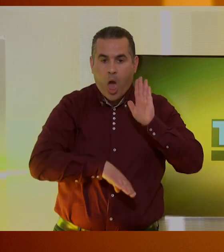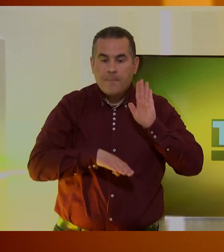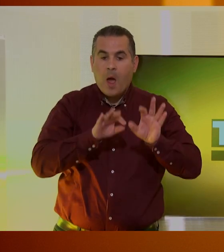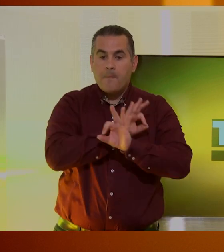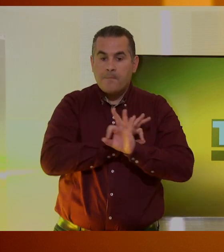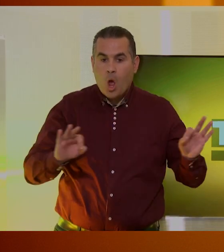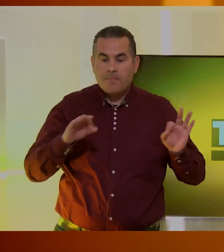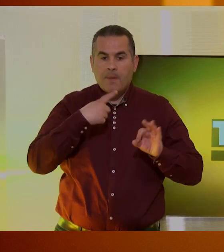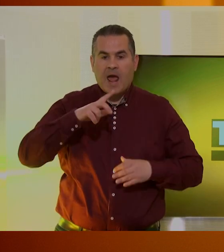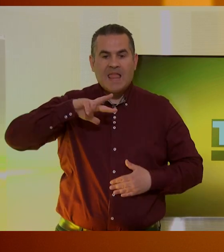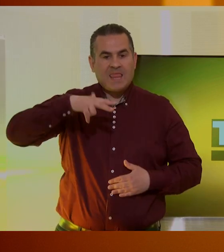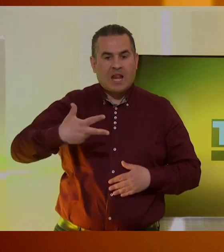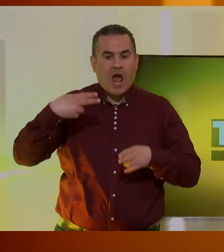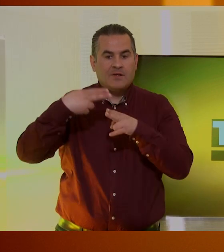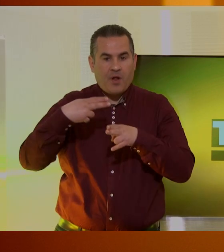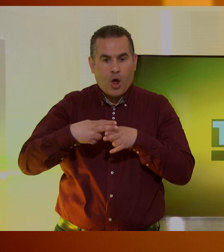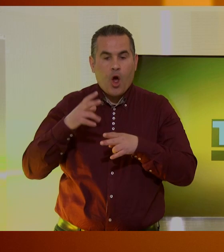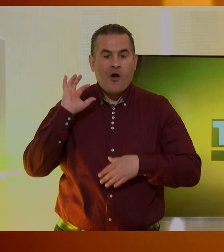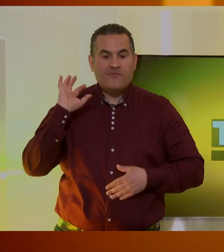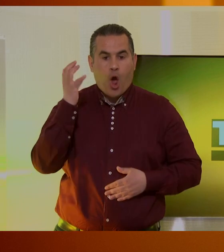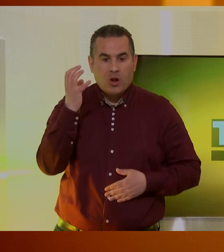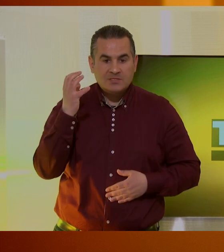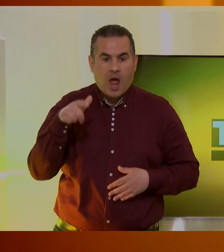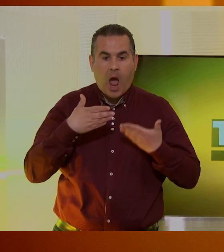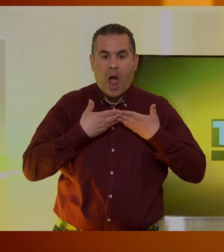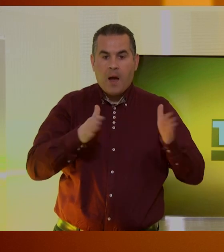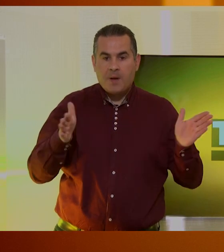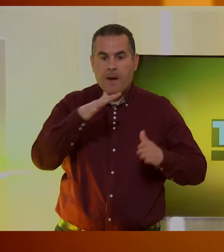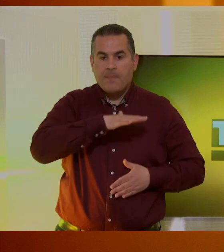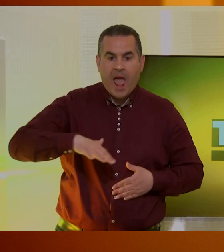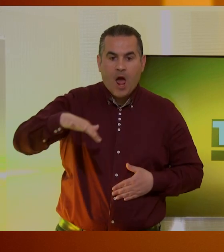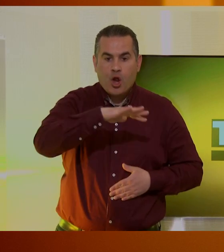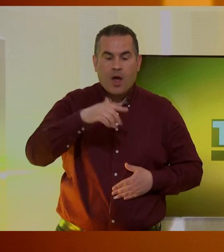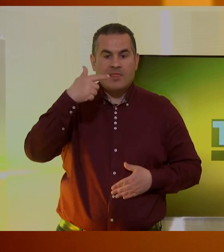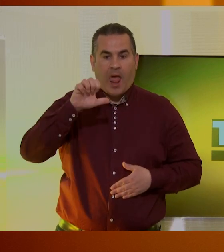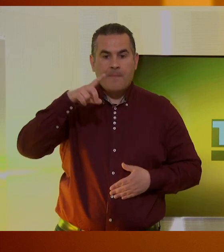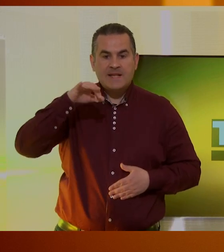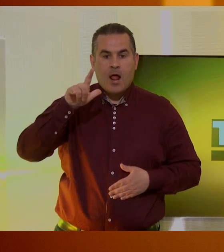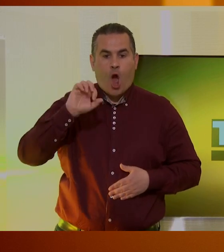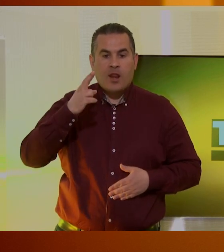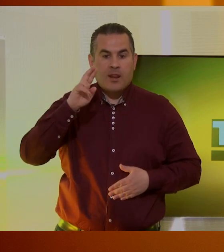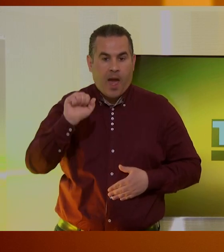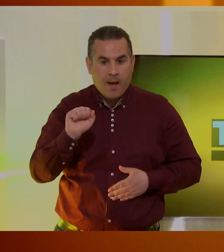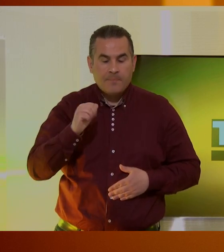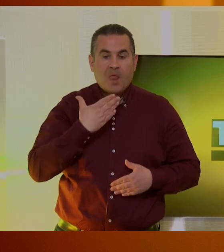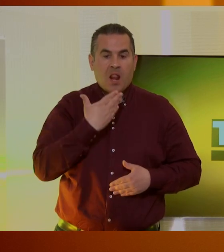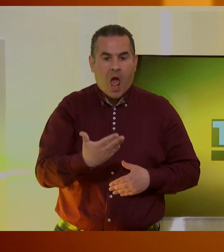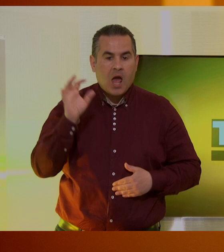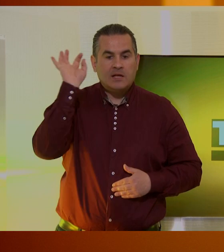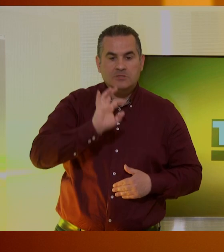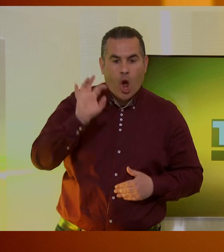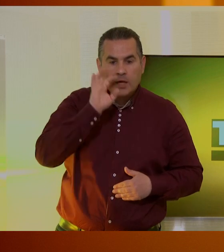tutto è pronto per la terza edizione di foreste aperte nel parco di P ilora organizzata grazie ai finanziamenti della regione della fondazione